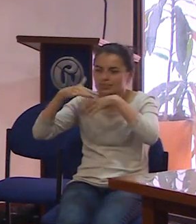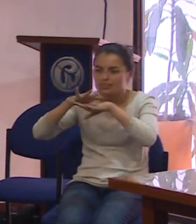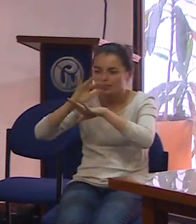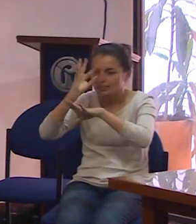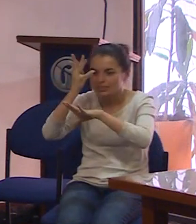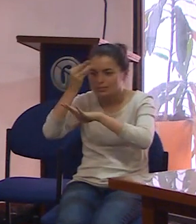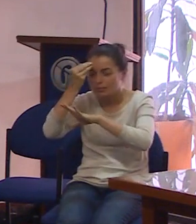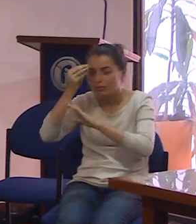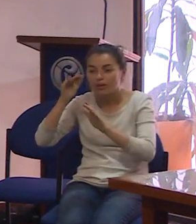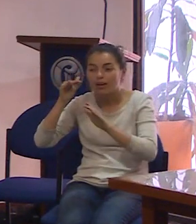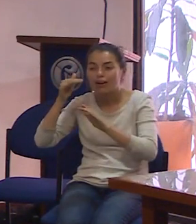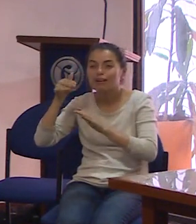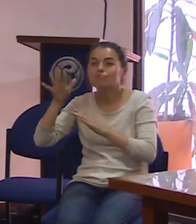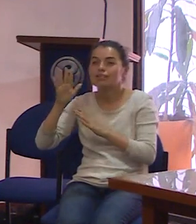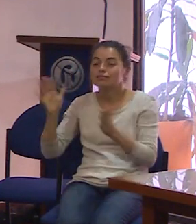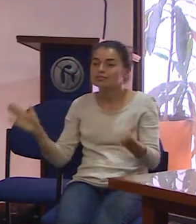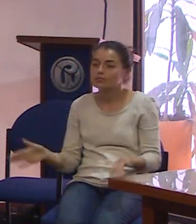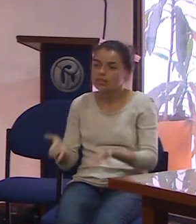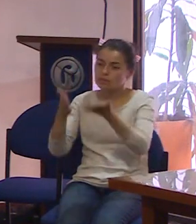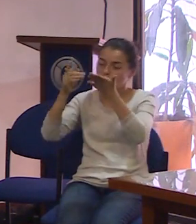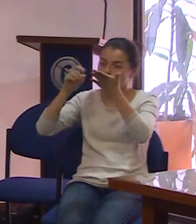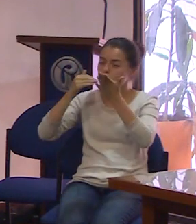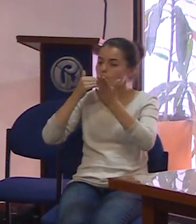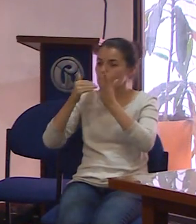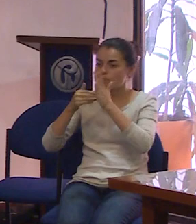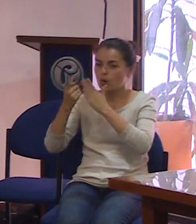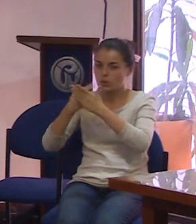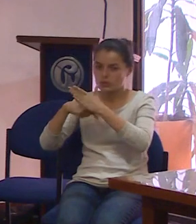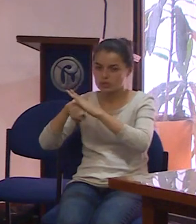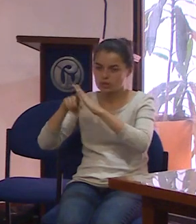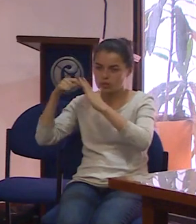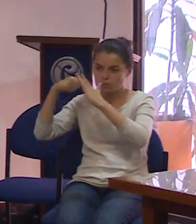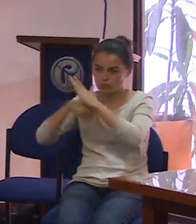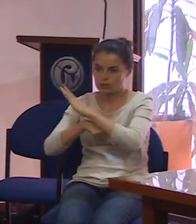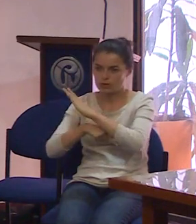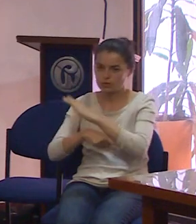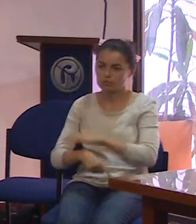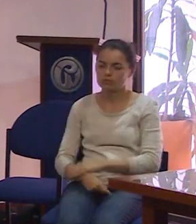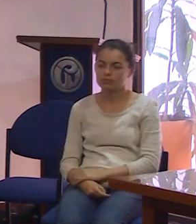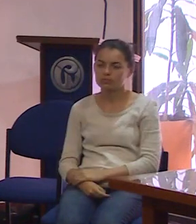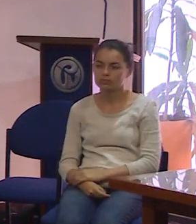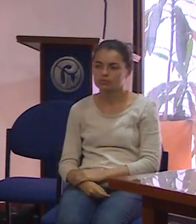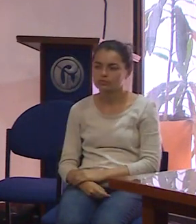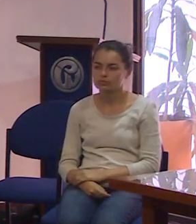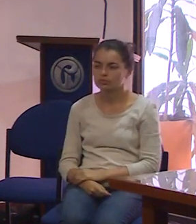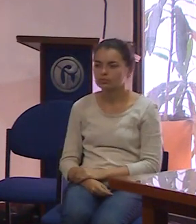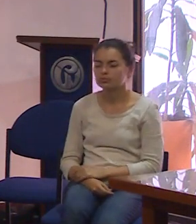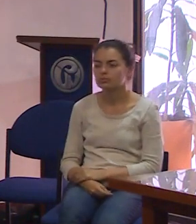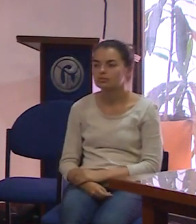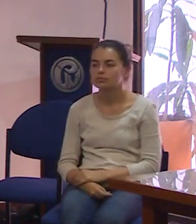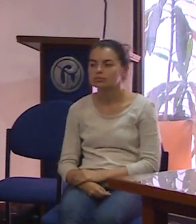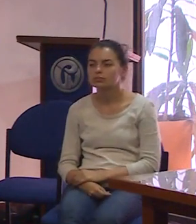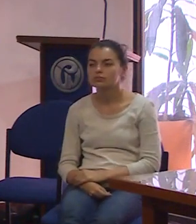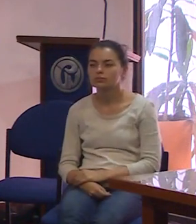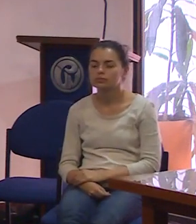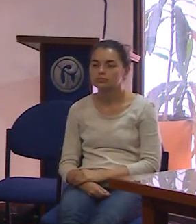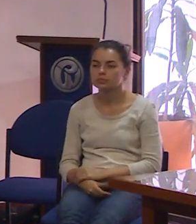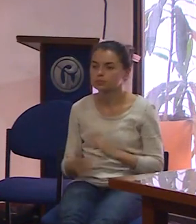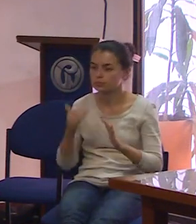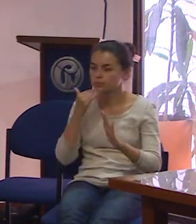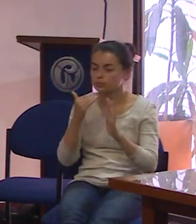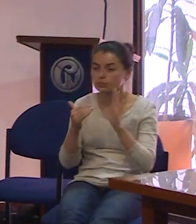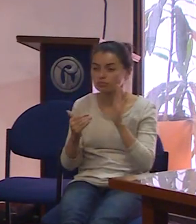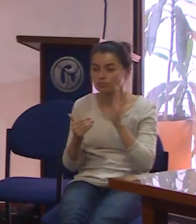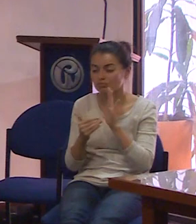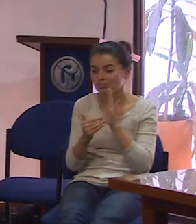mejorar la integralidad de articulación a nivel del ciclo de profundización. Entonces, desde el punto de vista administrativo, pues es muy